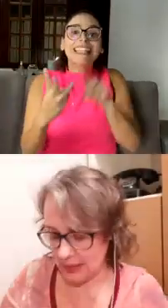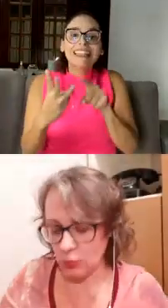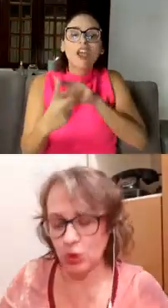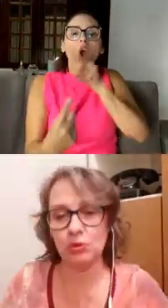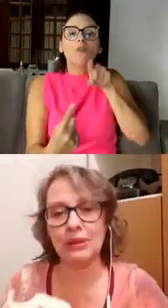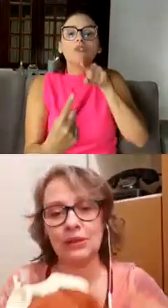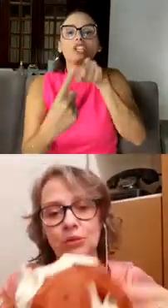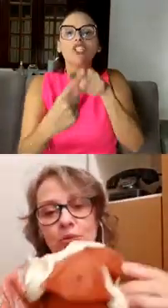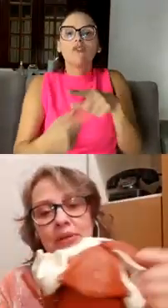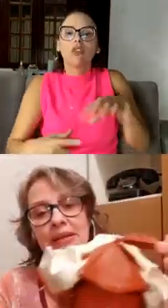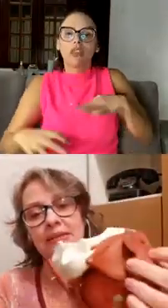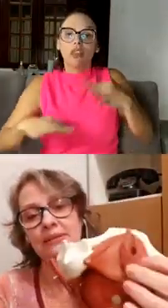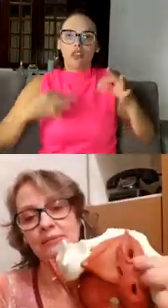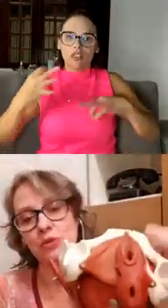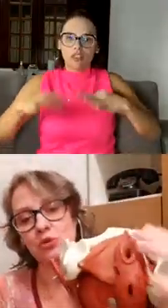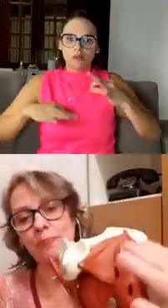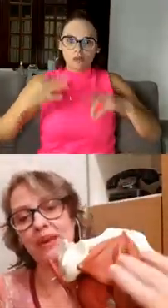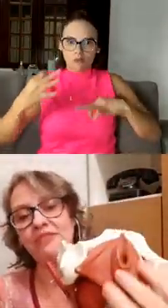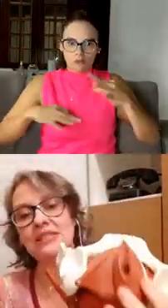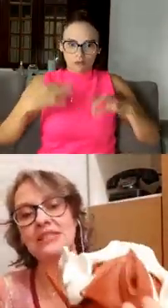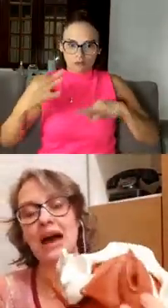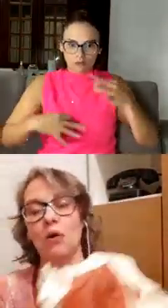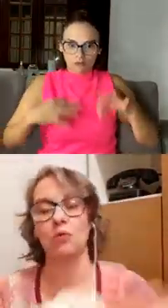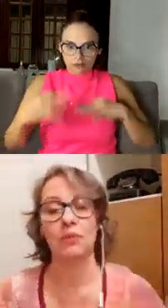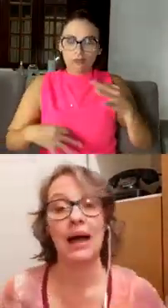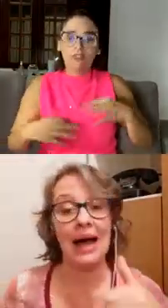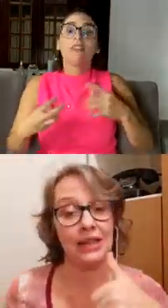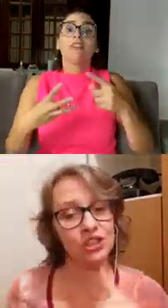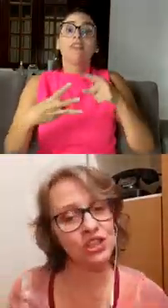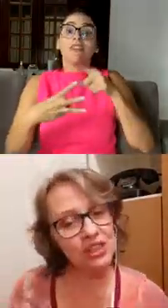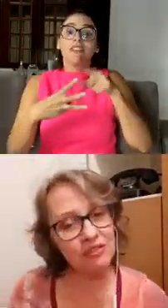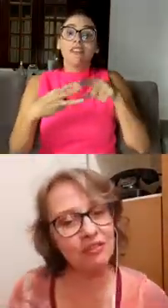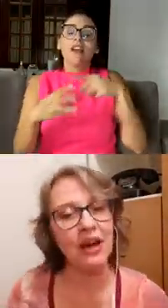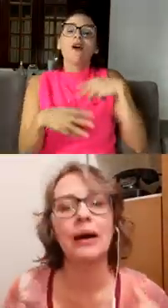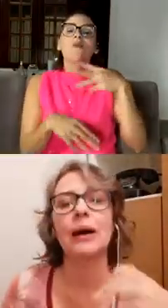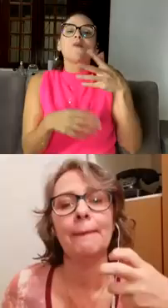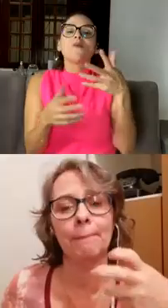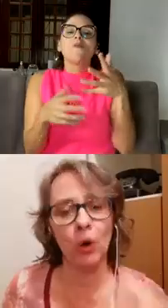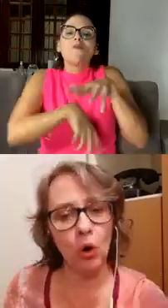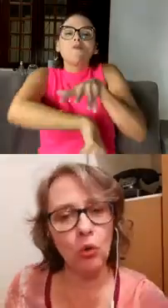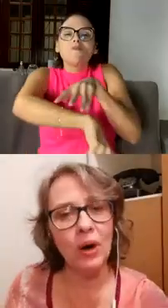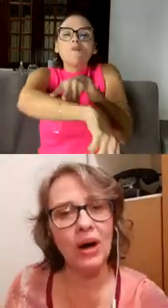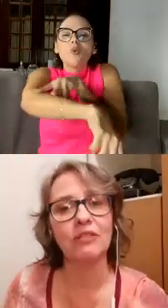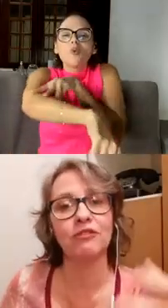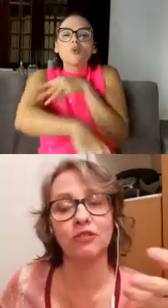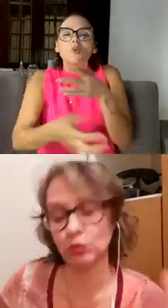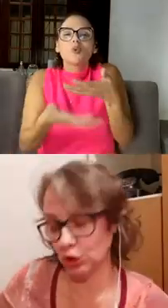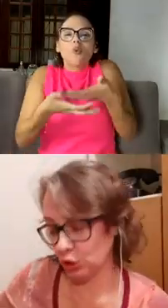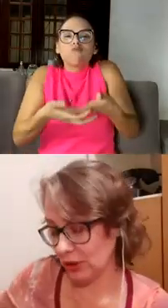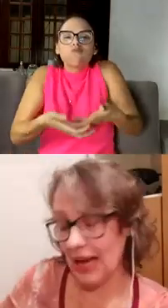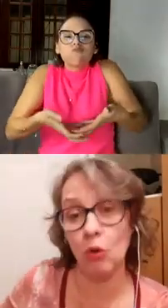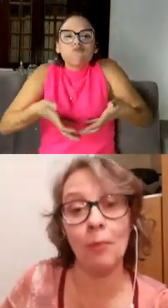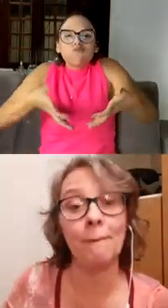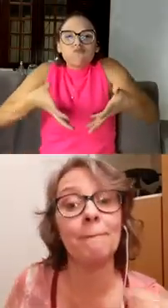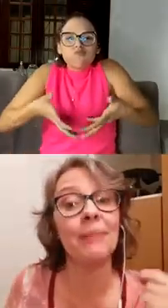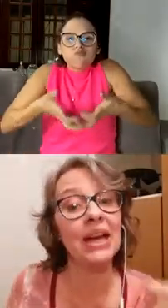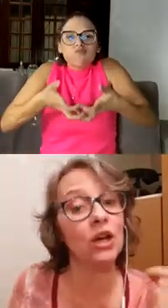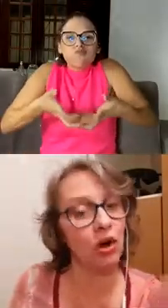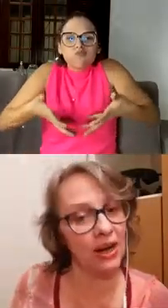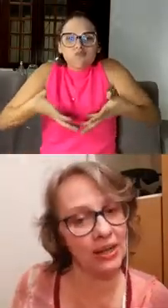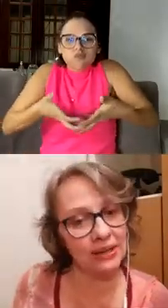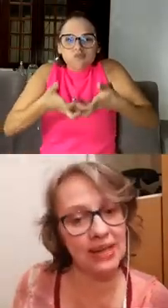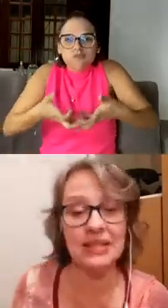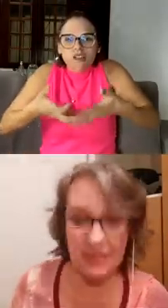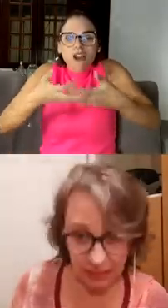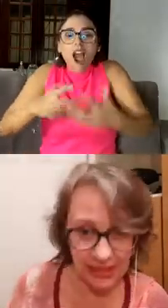Essa musculatura superficial, ativa, boa, funcional,